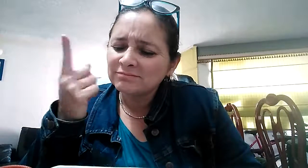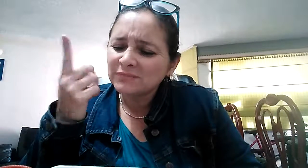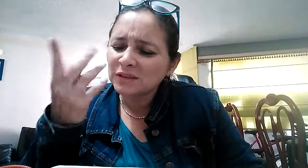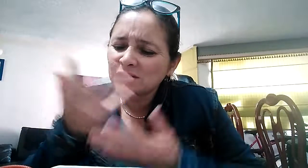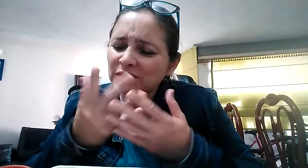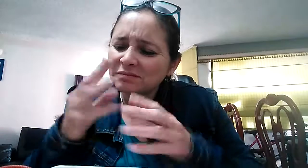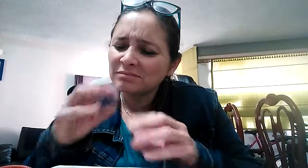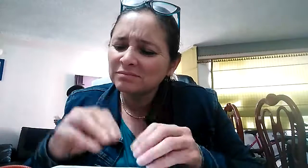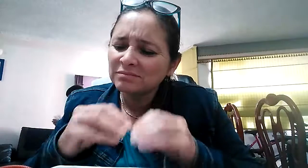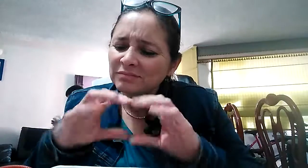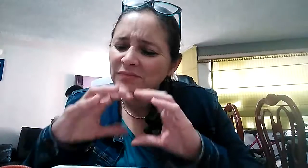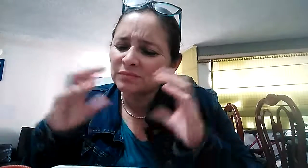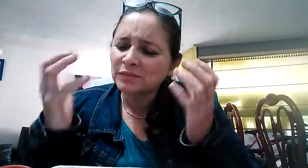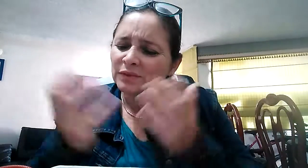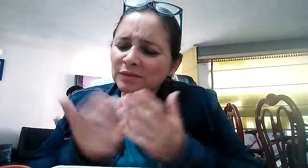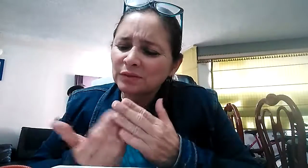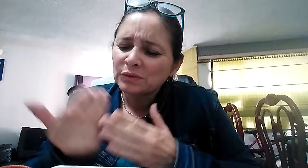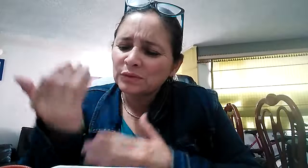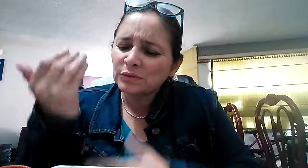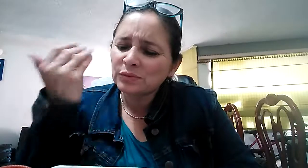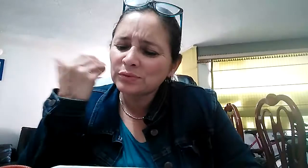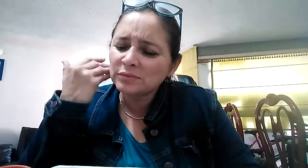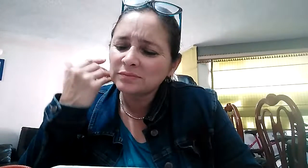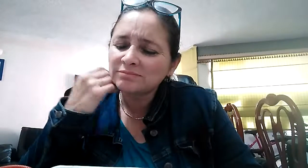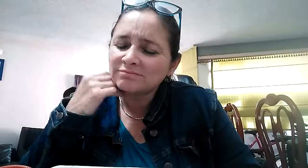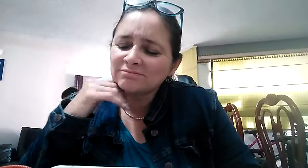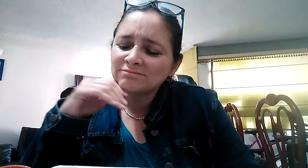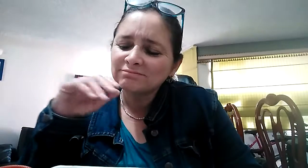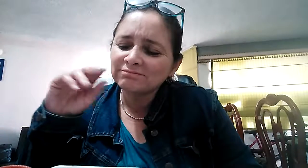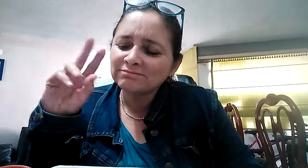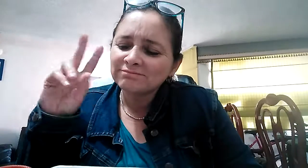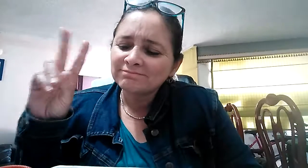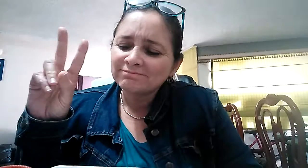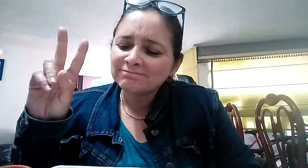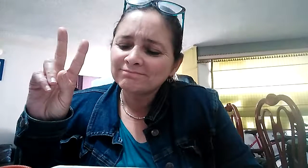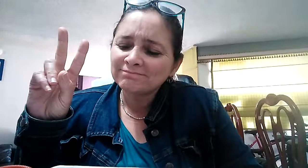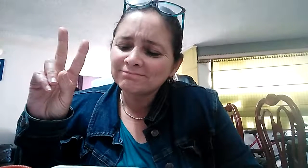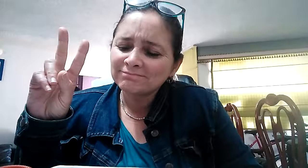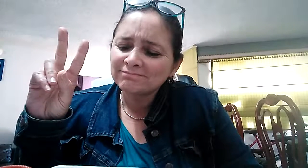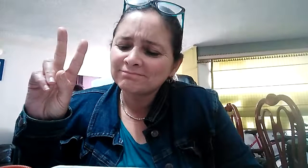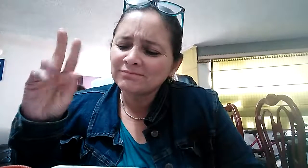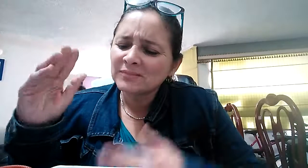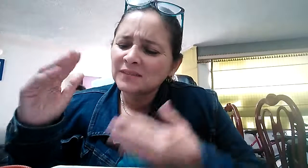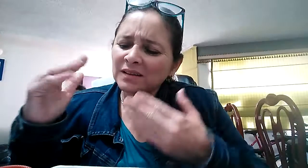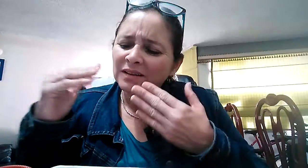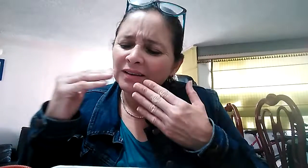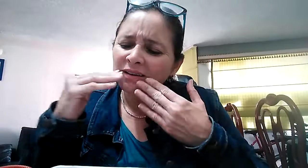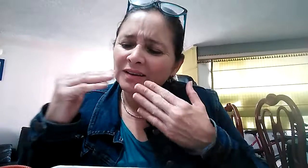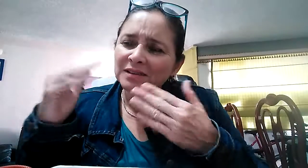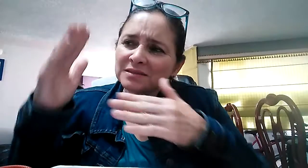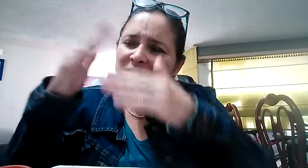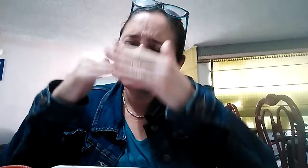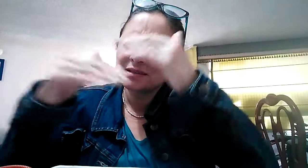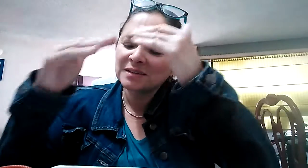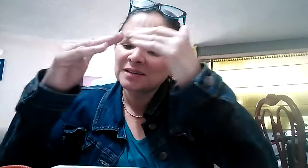les advertí que no hicieran trampa. Traté de ser un caballero, pero me cansé de que me sacudieran. Así que ahora, yo voy